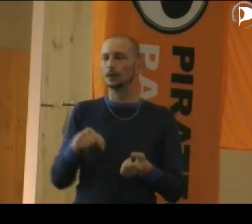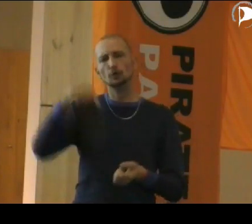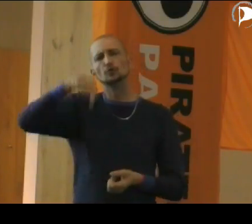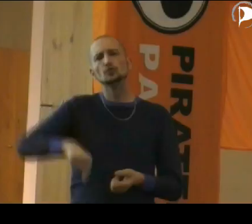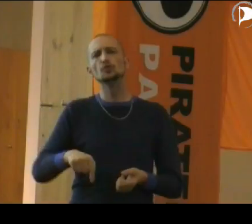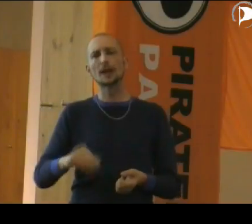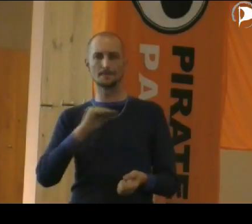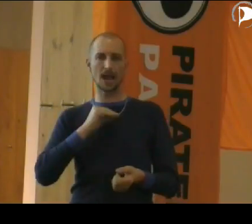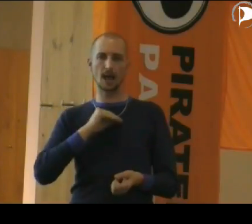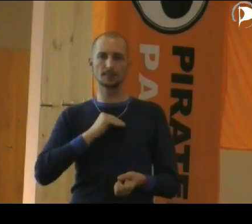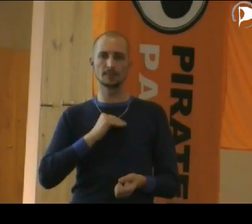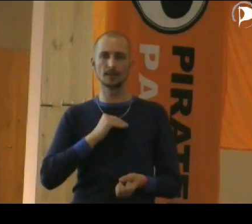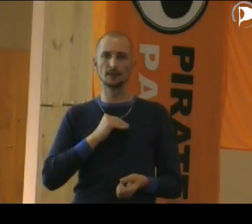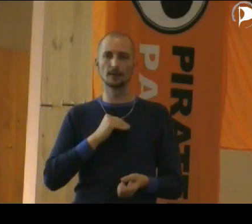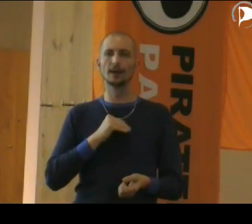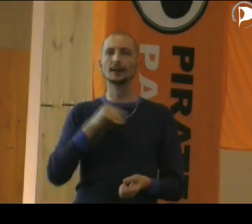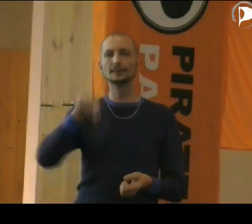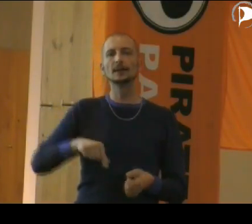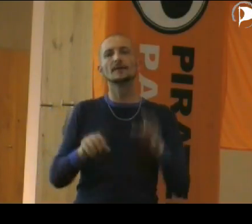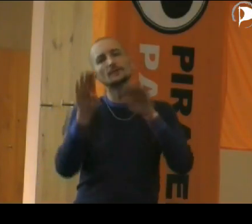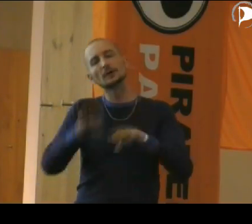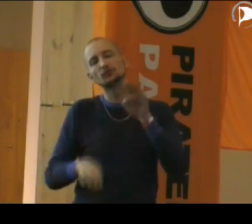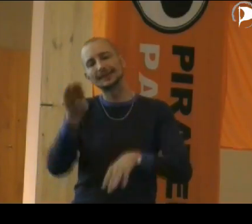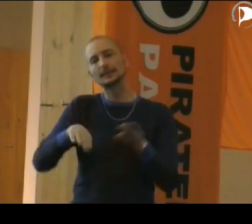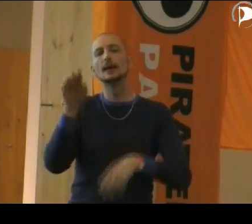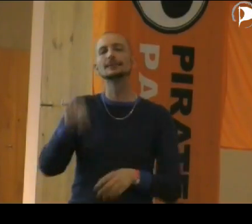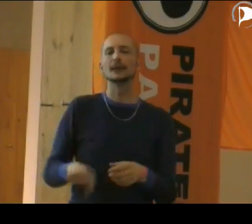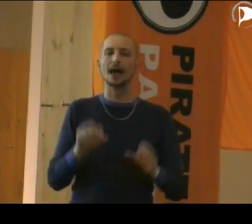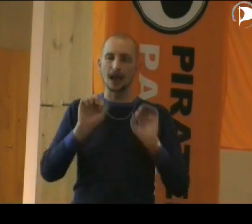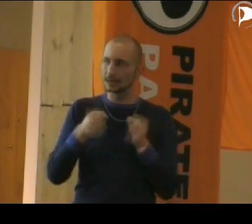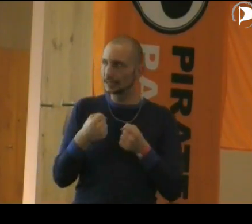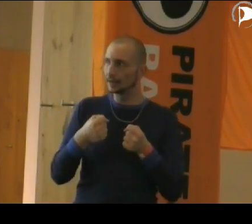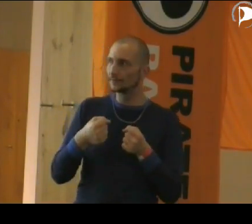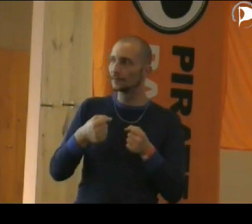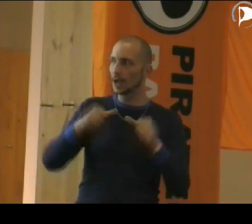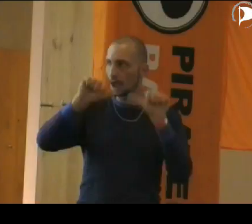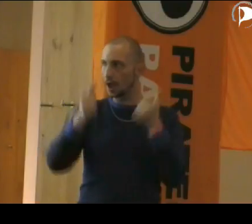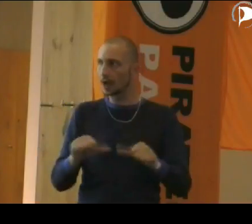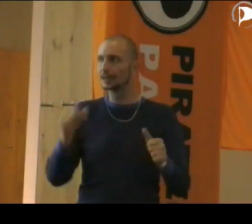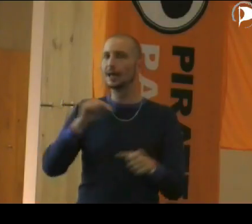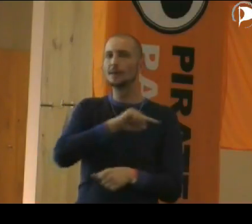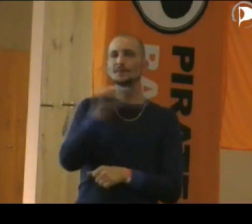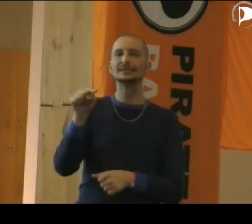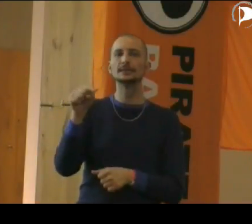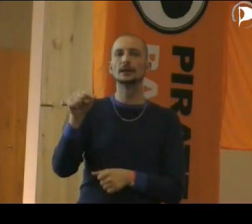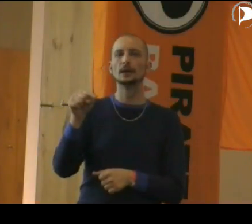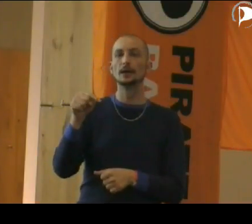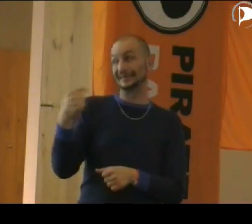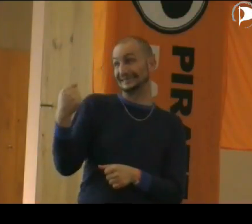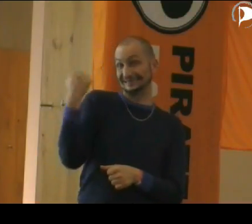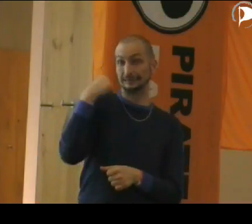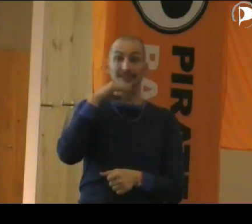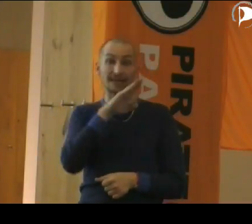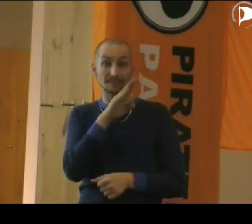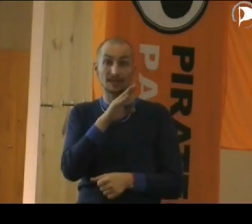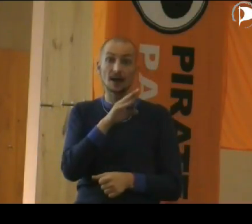anders für aktivitäten ist dort in die anlage geleitet es lässt sich